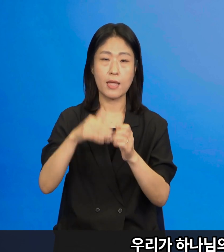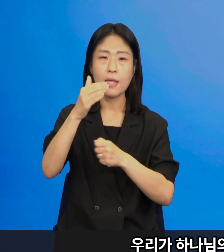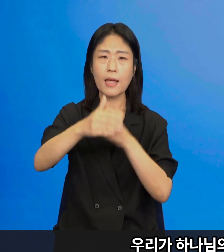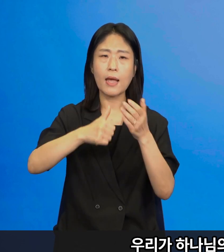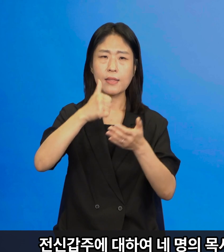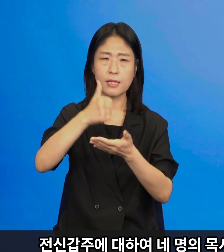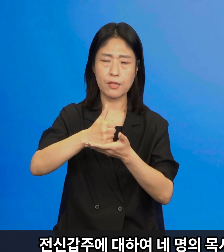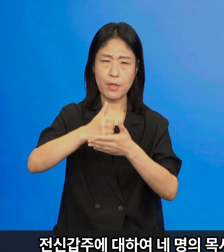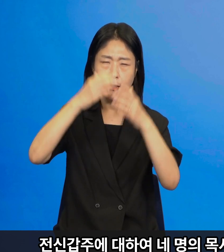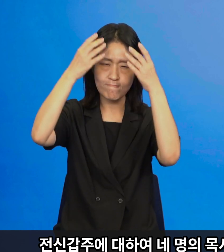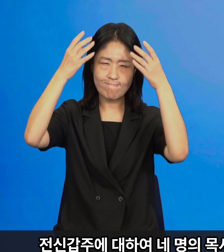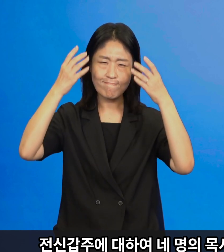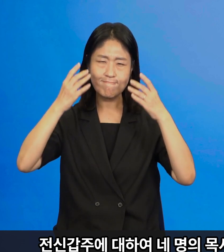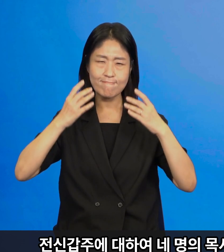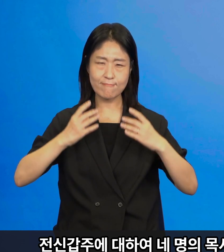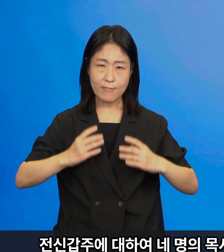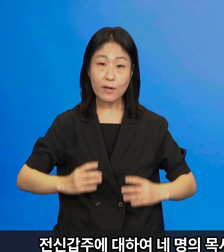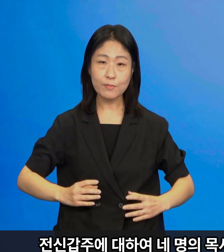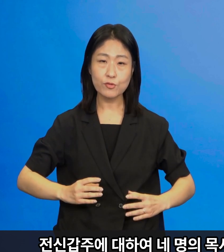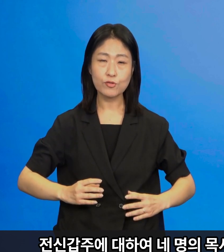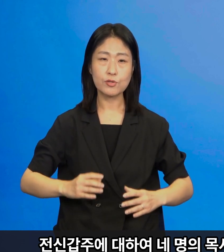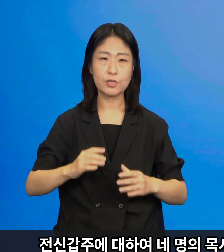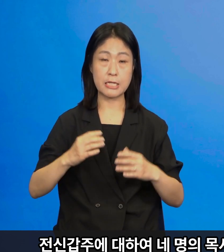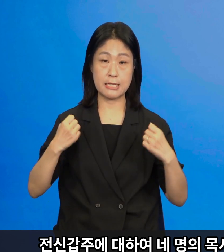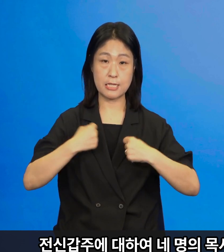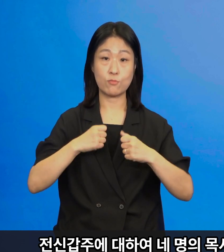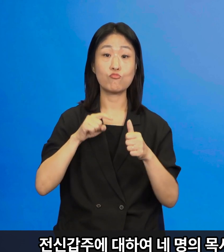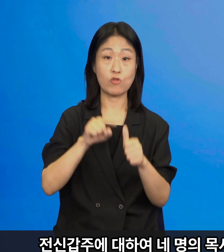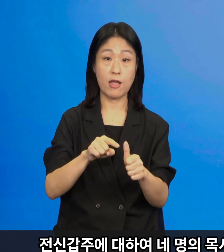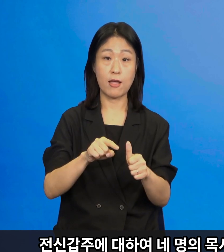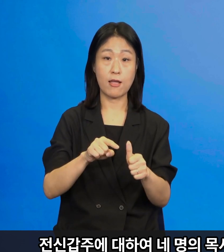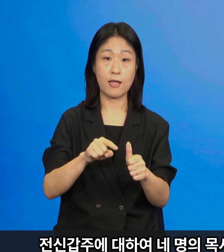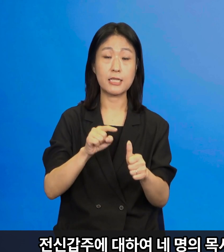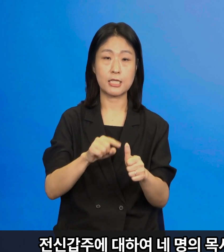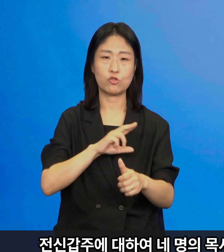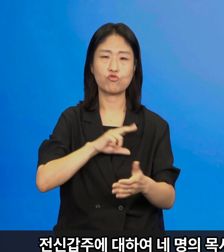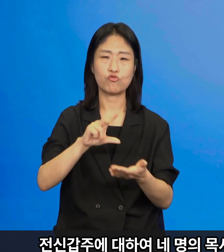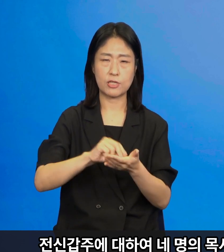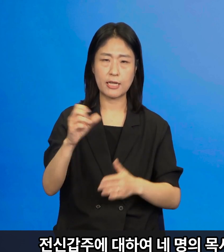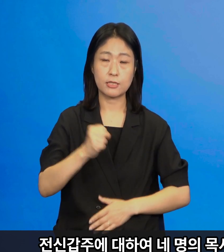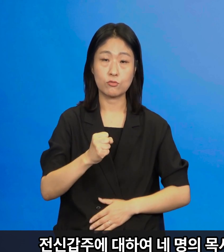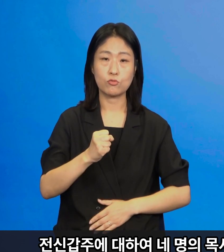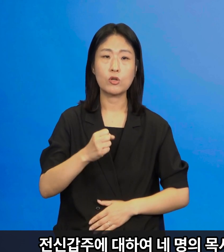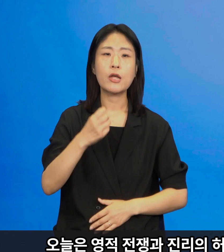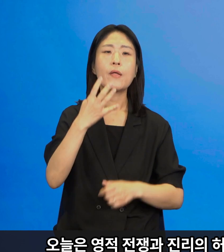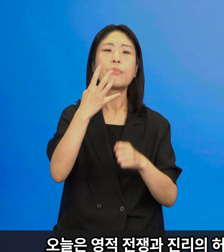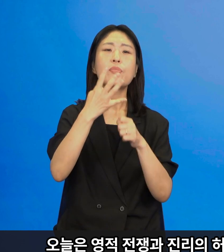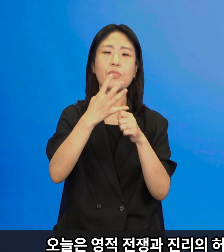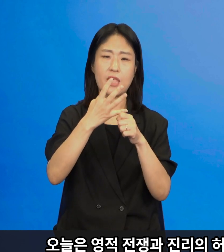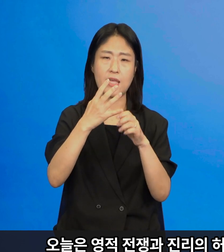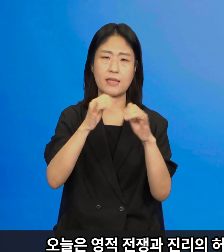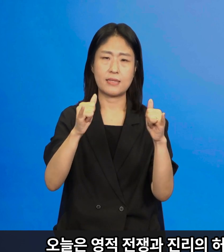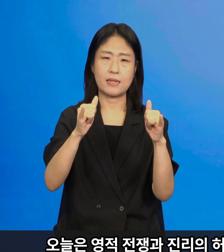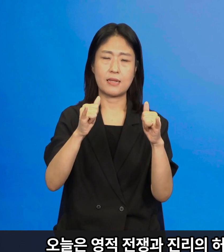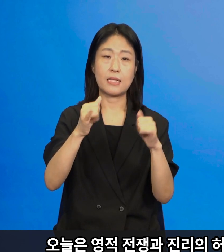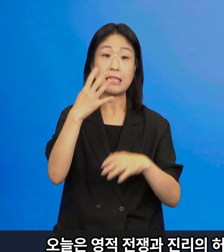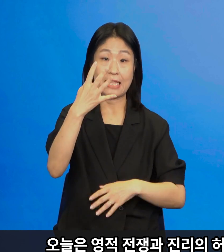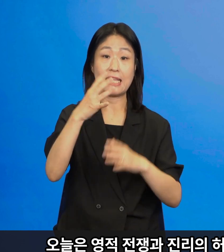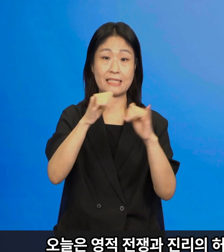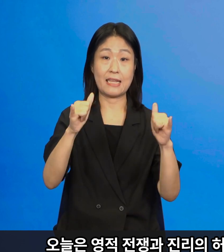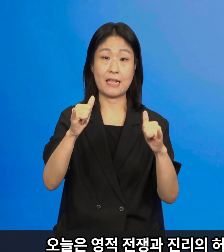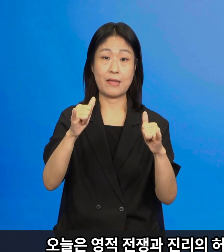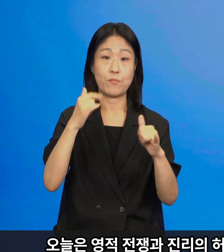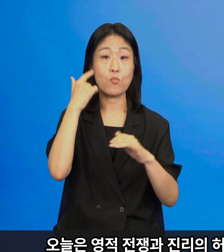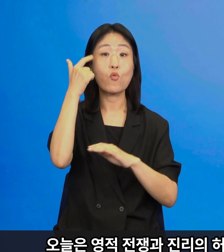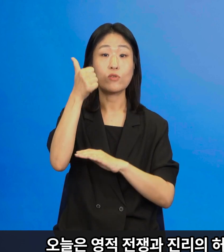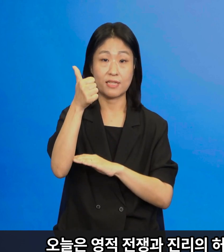전신갑주를 취하라, 전신갑주에 대하여 4명의 목사님들이 말씀을 전해 주실 것입니다. 오늘은 영적